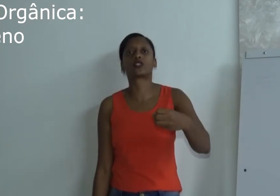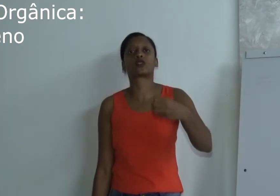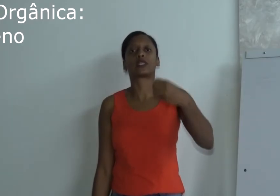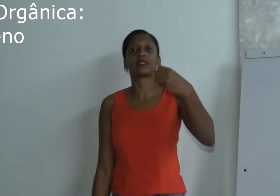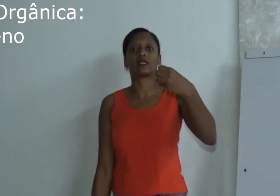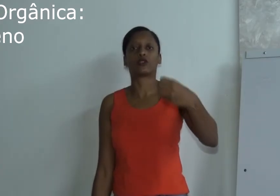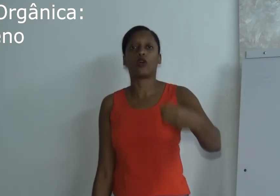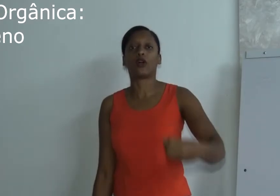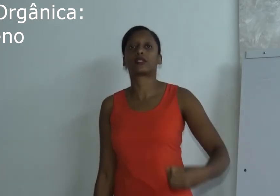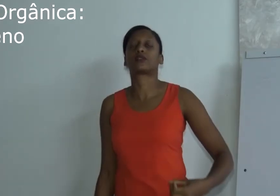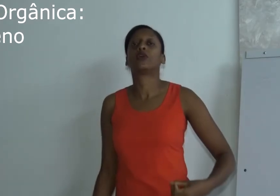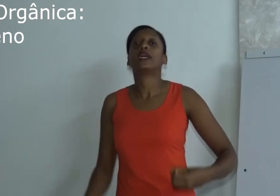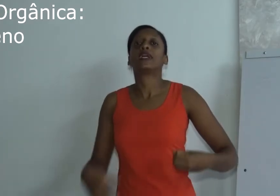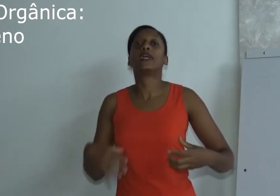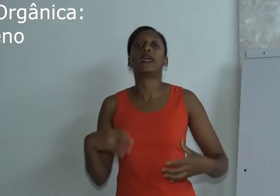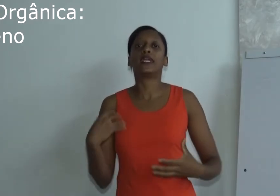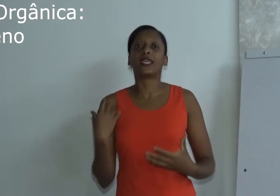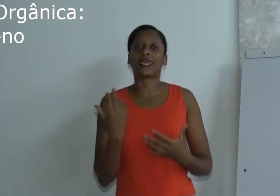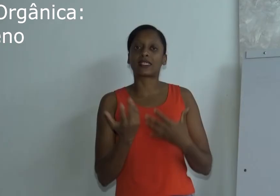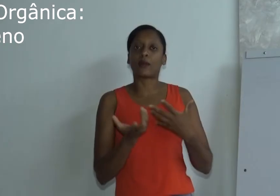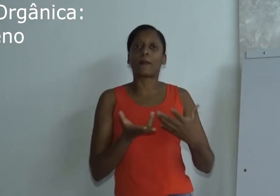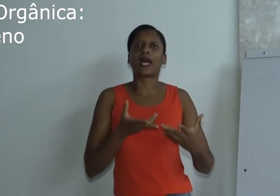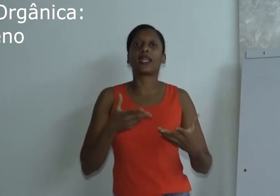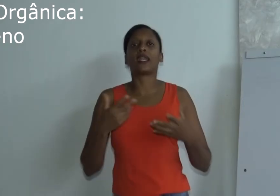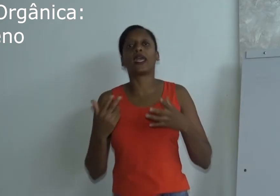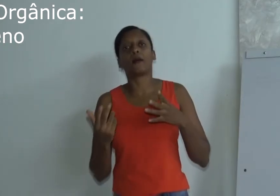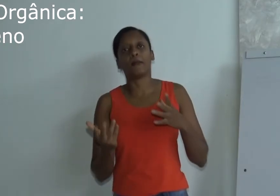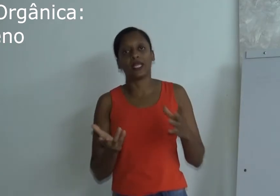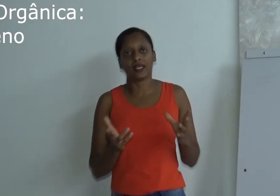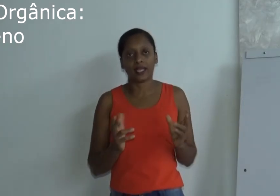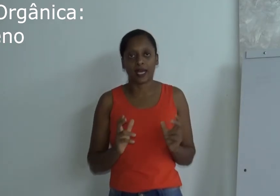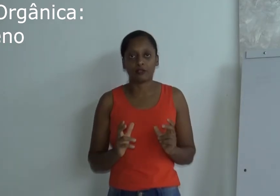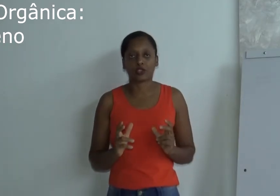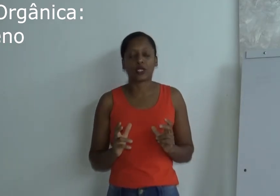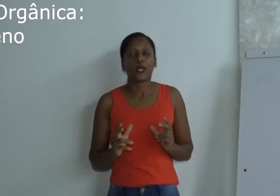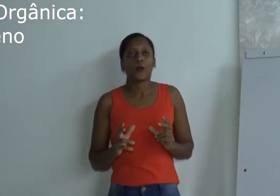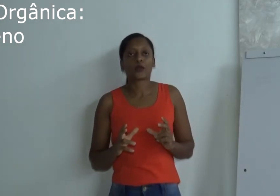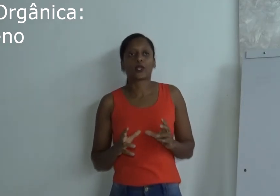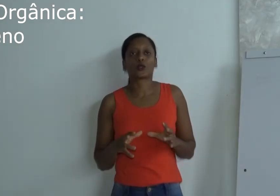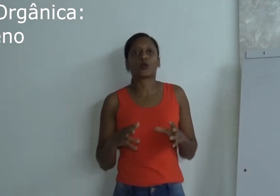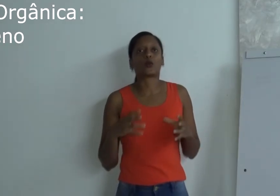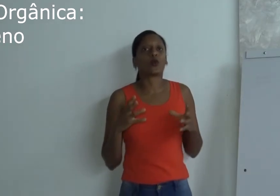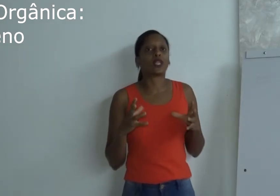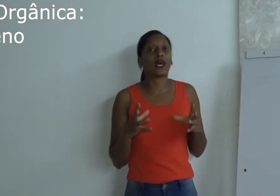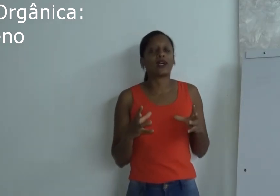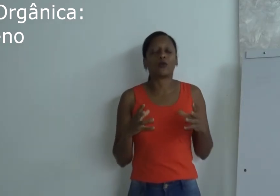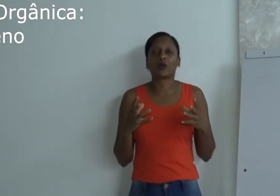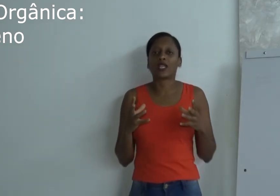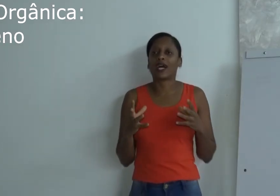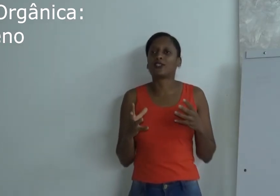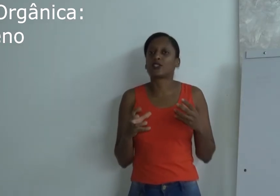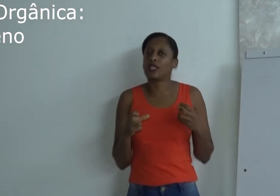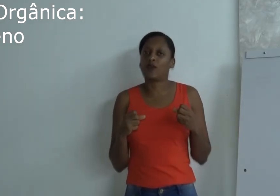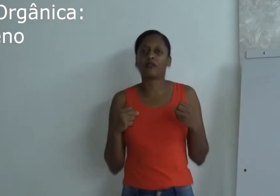nosso tecido ósseo ganhe essa maleabilidade. Porque o colágeno ele é uma